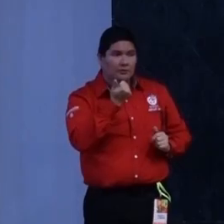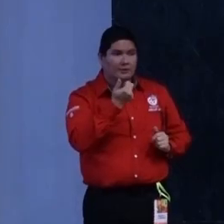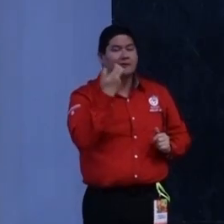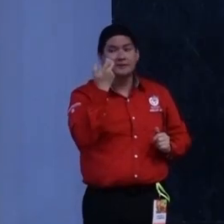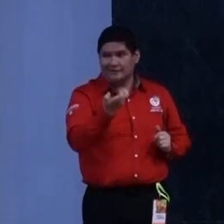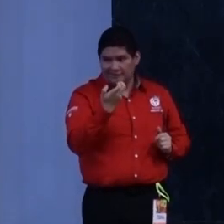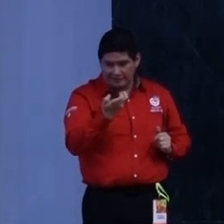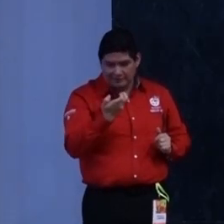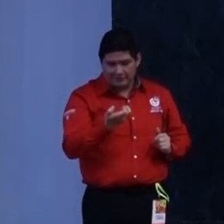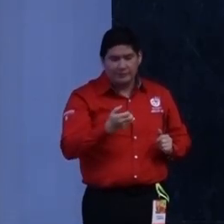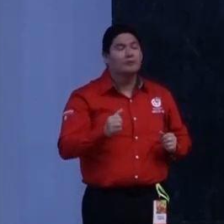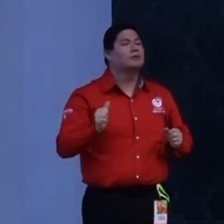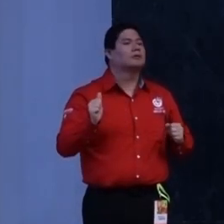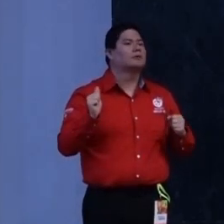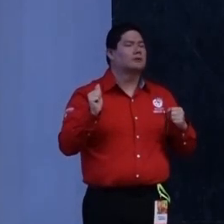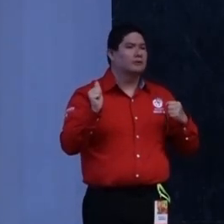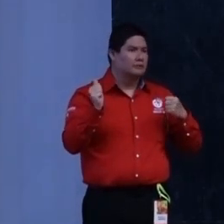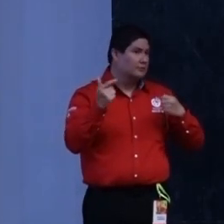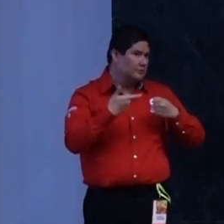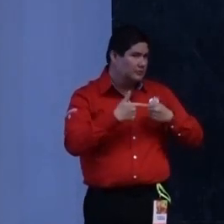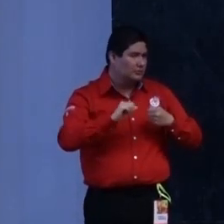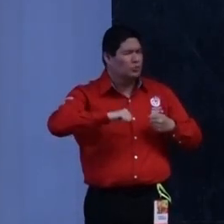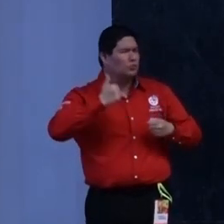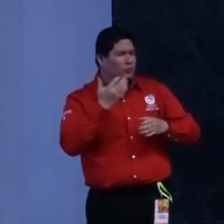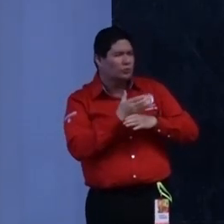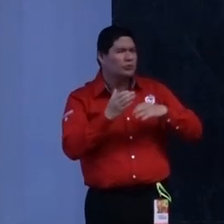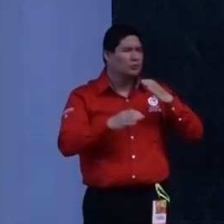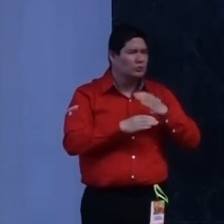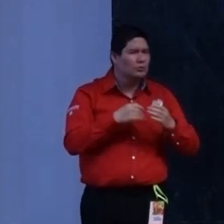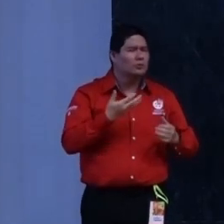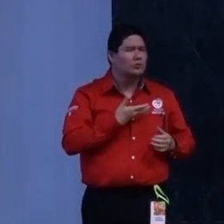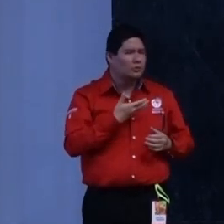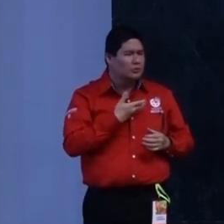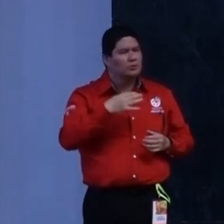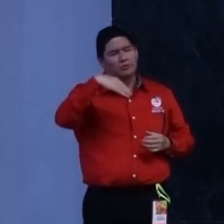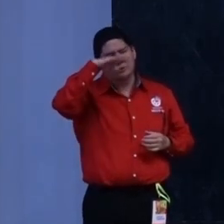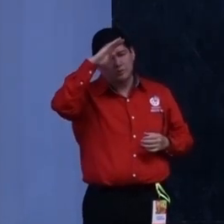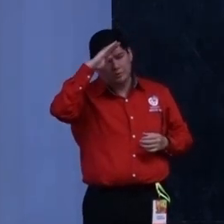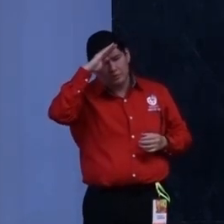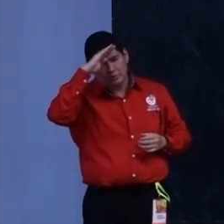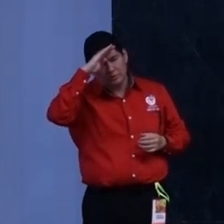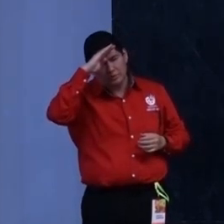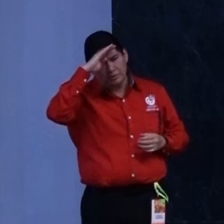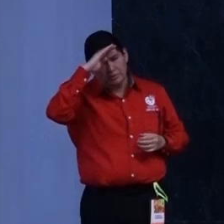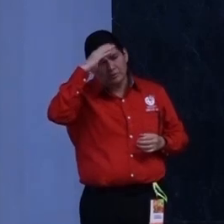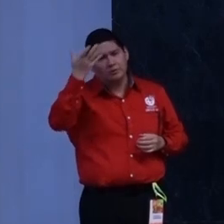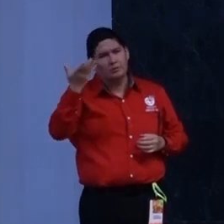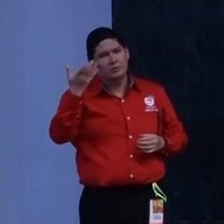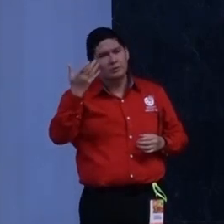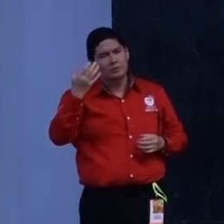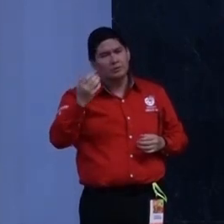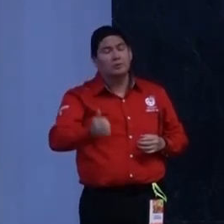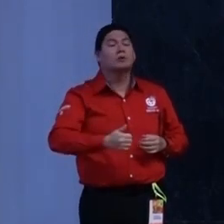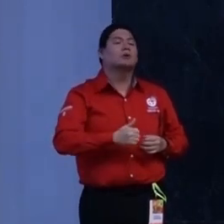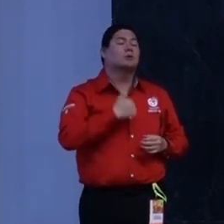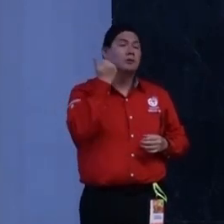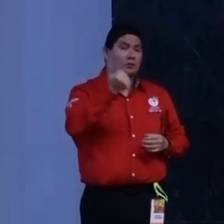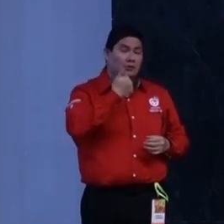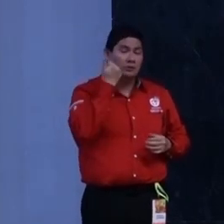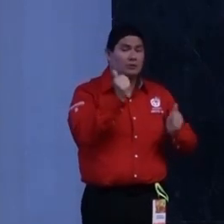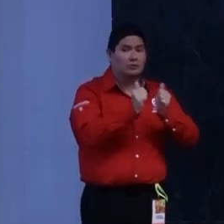que creo que es la otra parte, o es otra cosa que tenemos que considerar. El estudiante